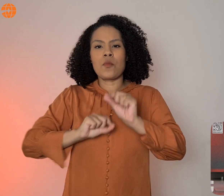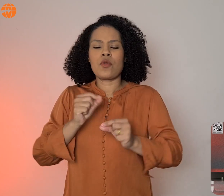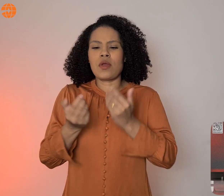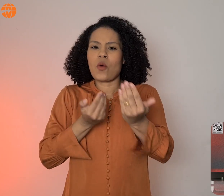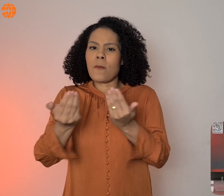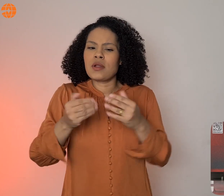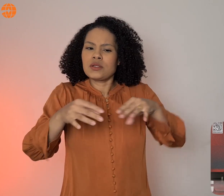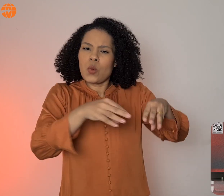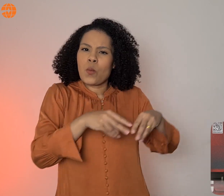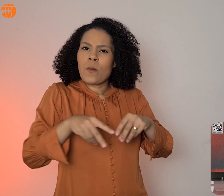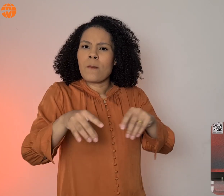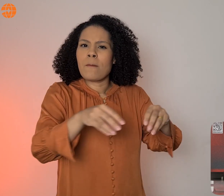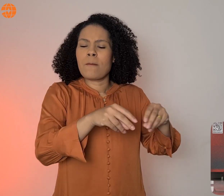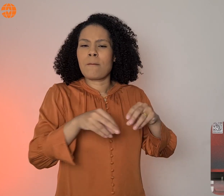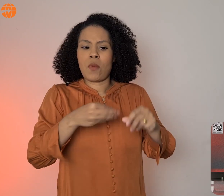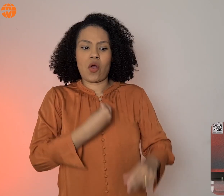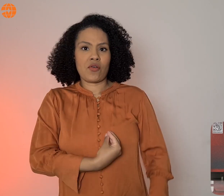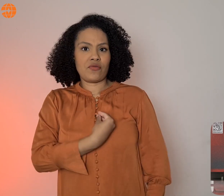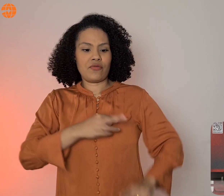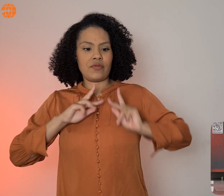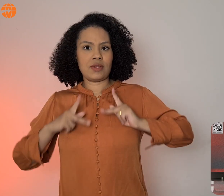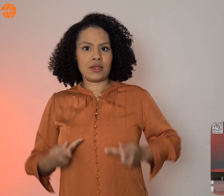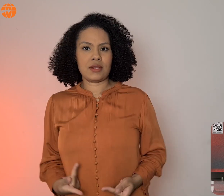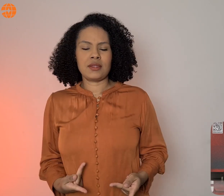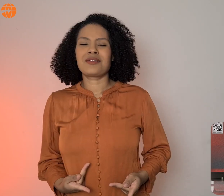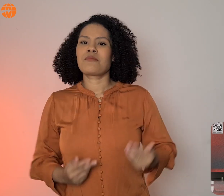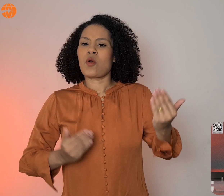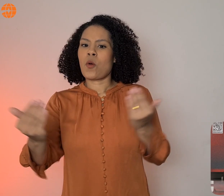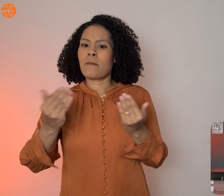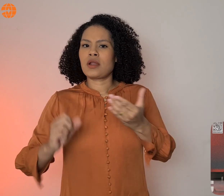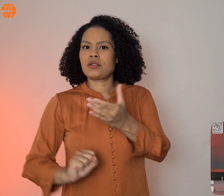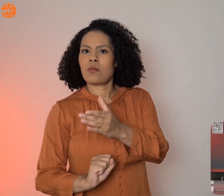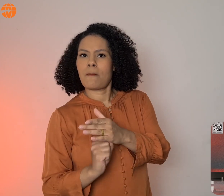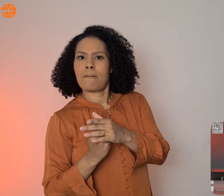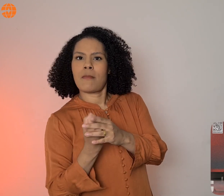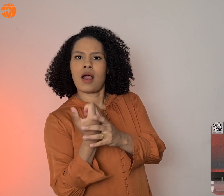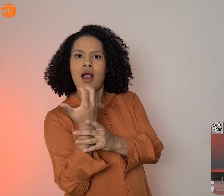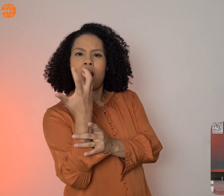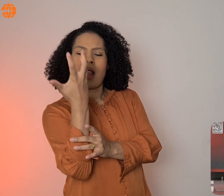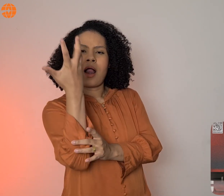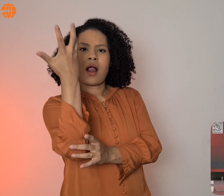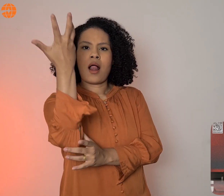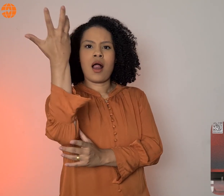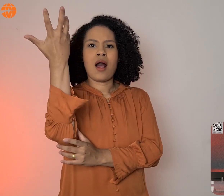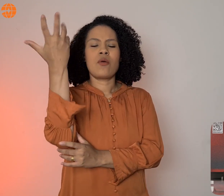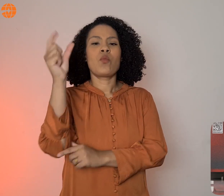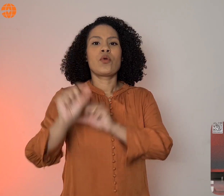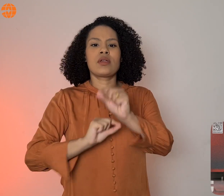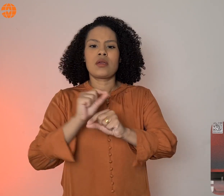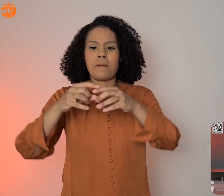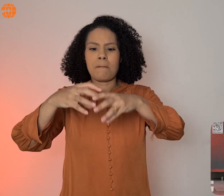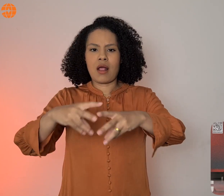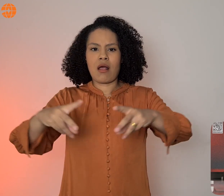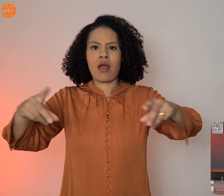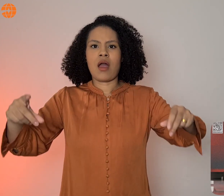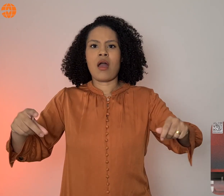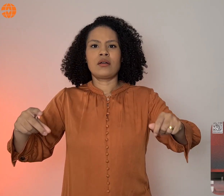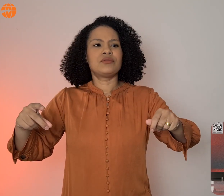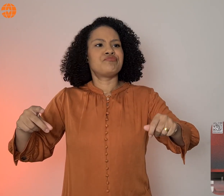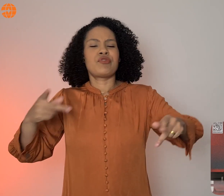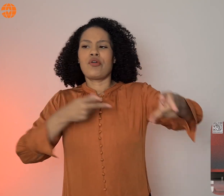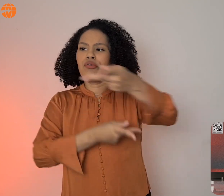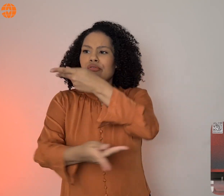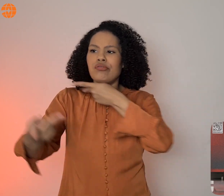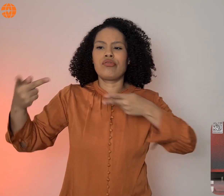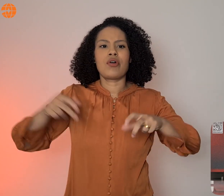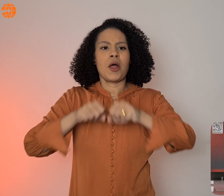A vida do homem é semelhante à relva. Ele floresce como a flor do campo, que se vai quando sopra o vento, e nem se